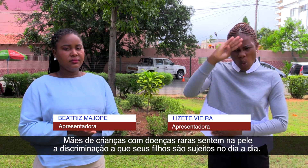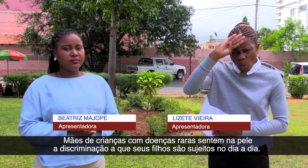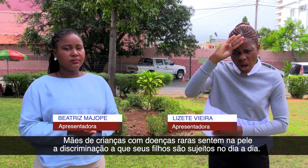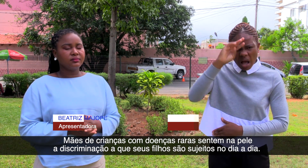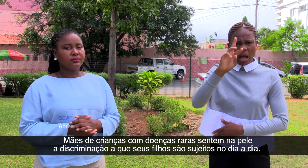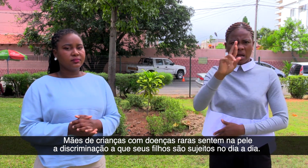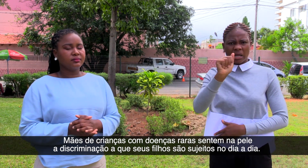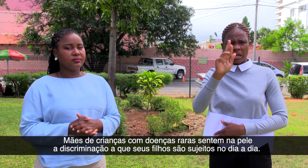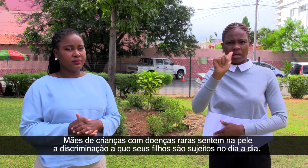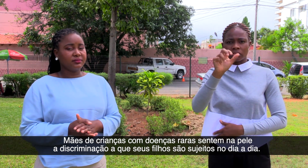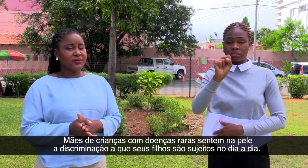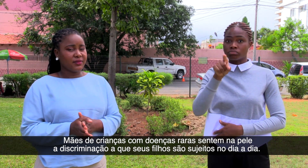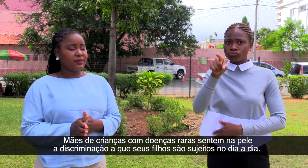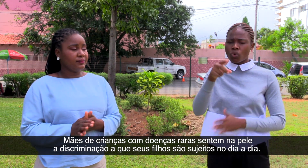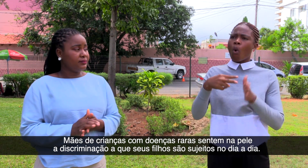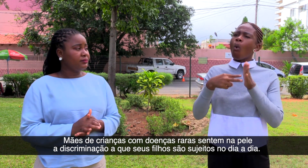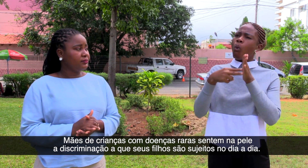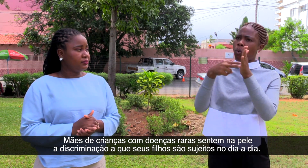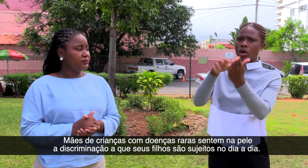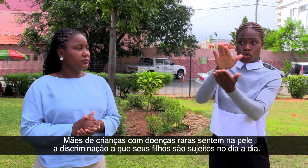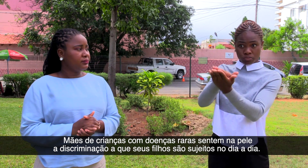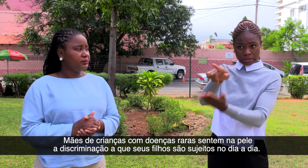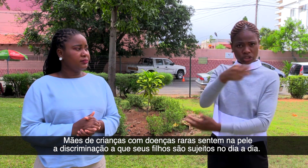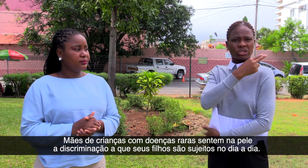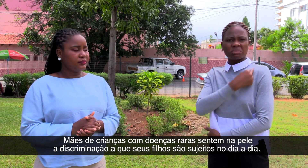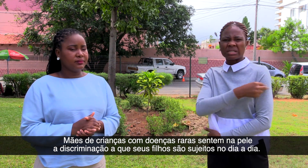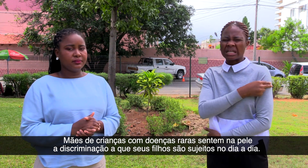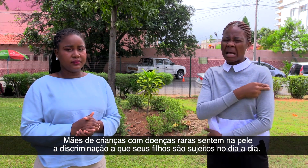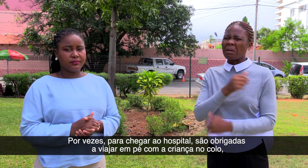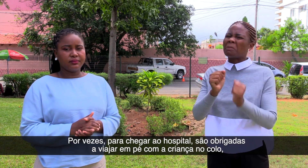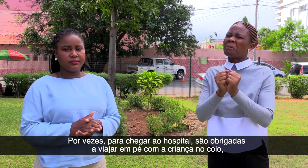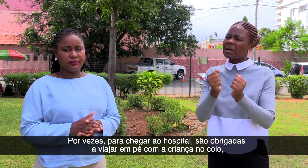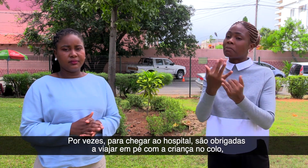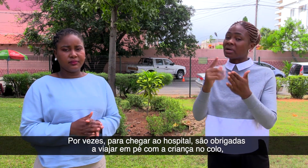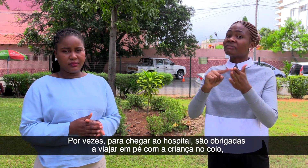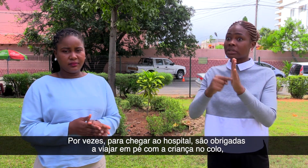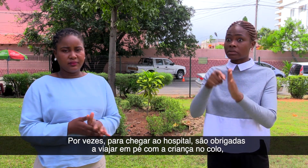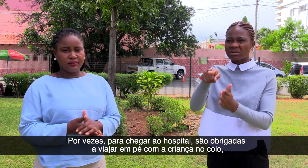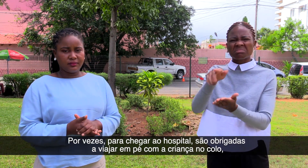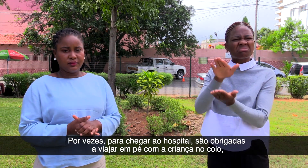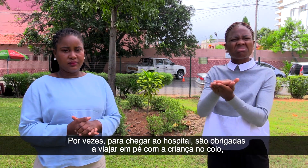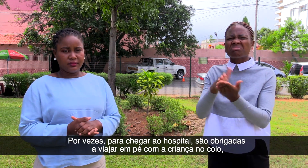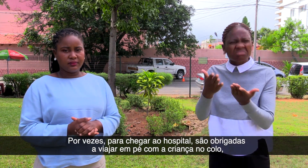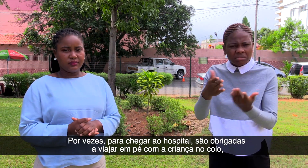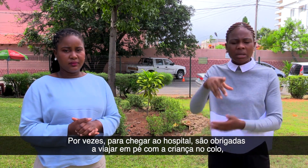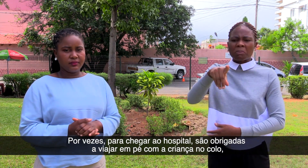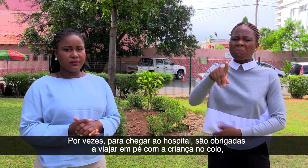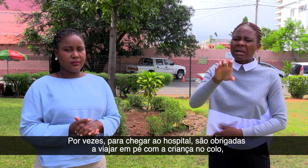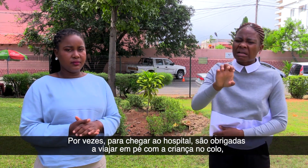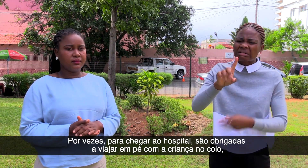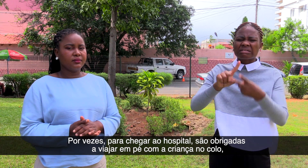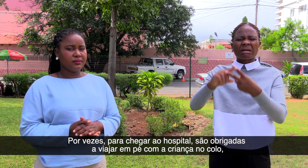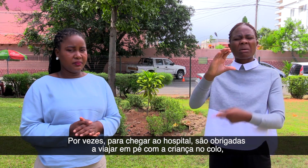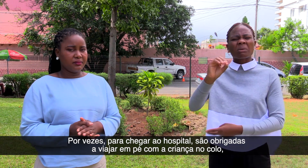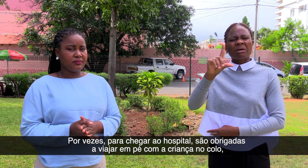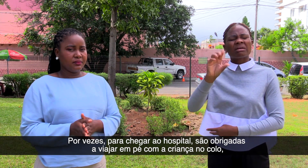sentem na pele a discriminação a que seus filhos são sujeitos no dia a dia. Por vezes, para chegar ao hospital, são